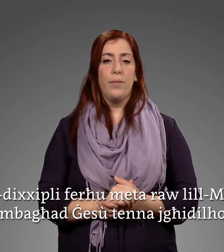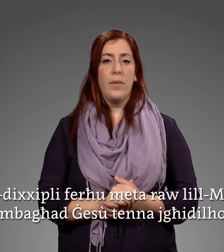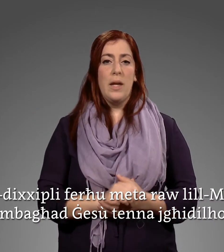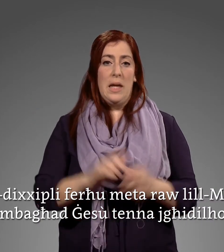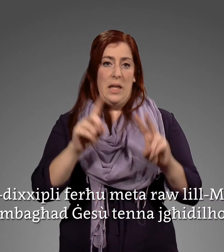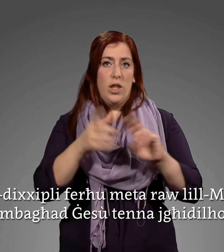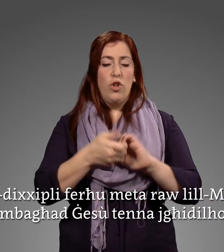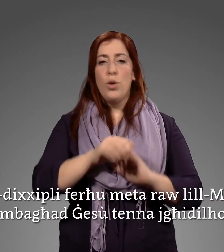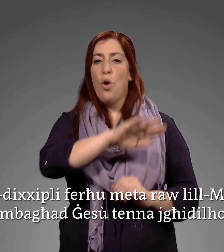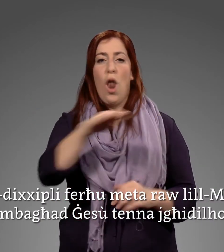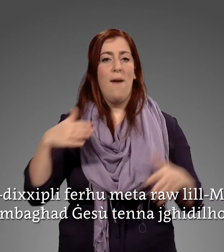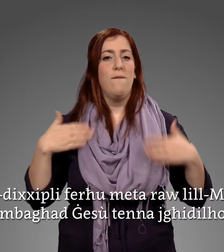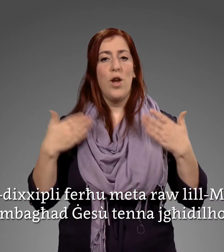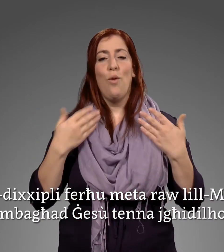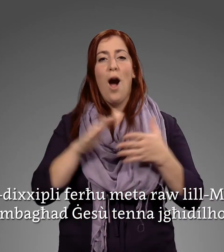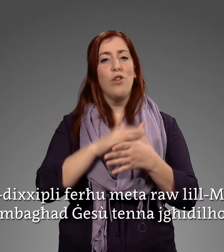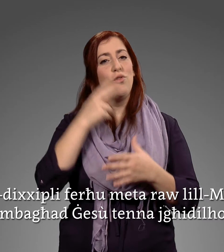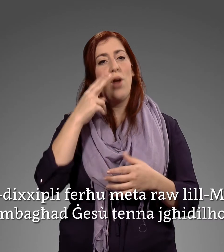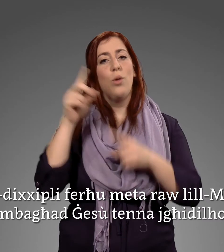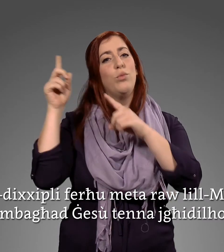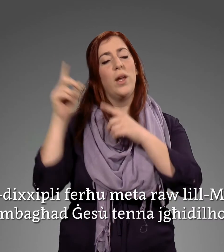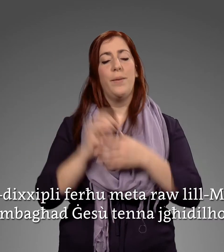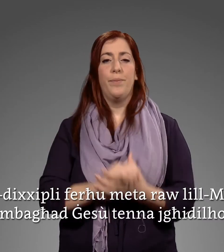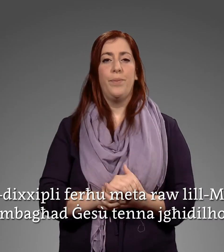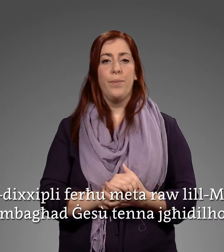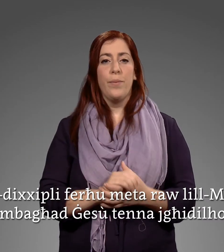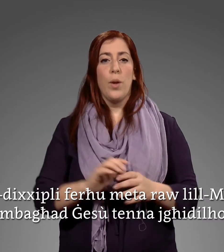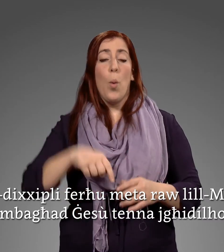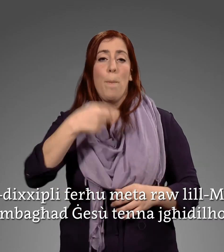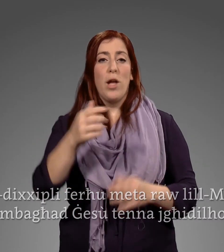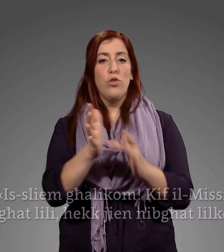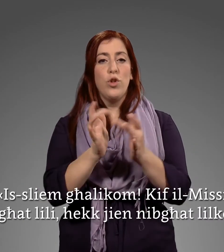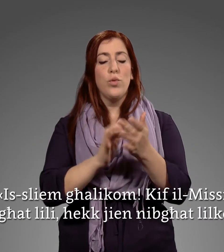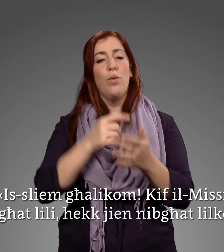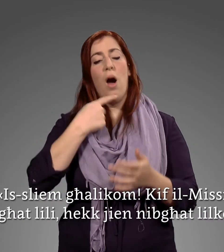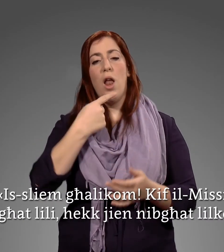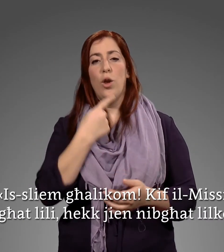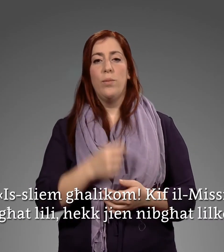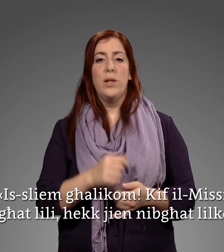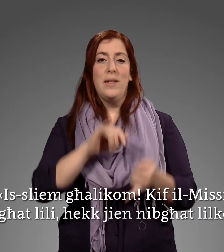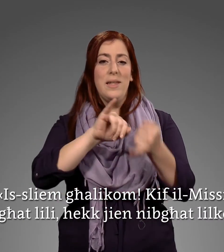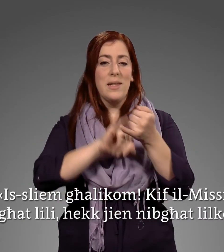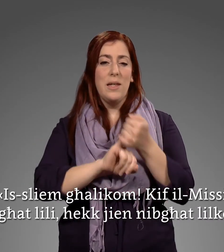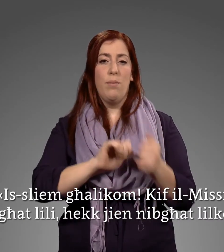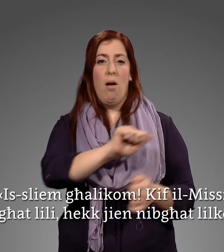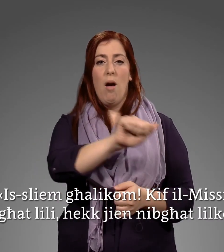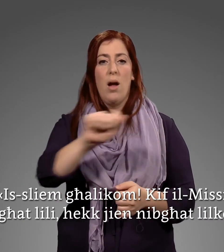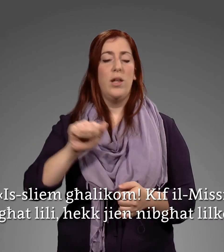Id-dixxipli ferħu meta raw lill-mulej. Imbagħad Ġesu tenna jgħidilhom islim għalikom. Kif